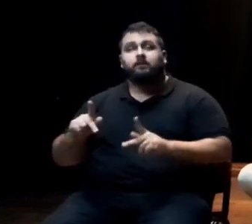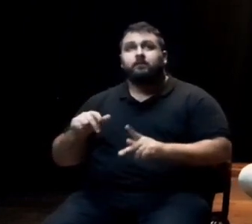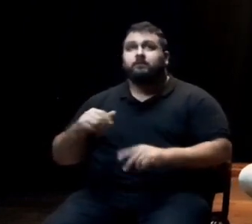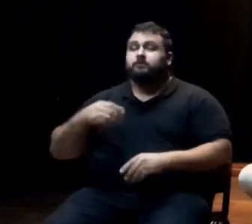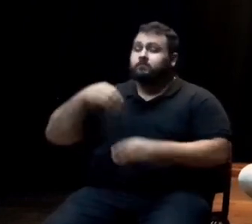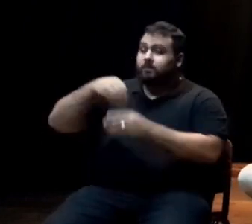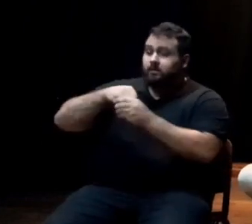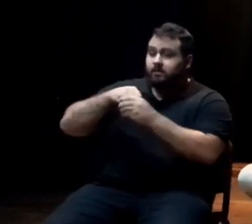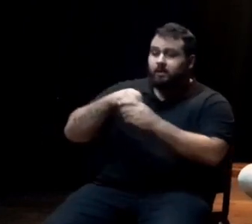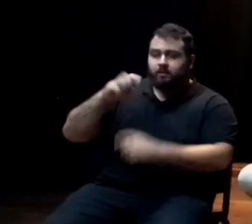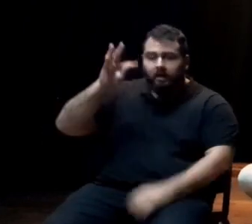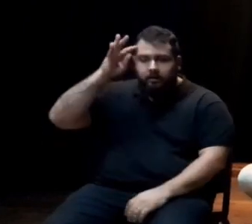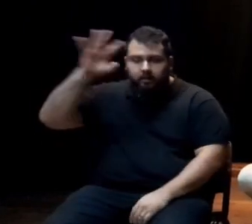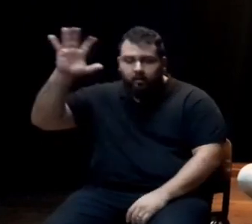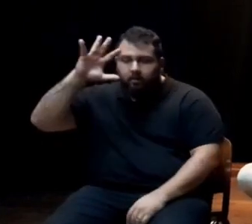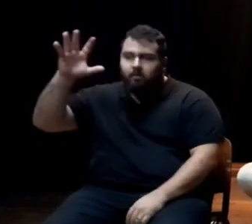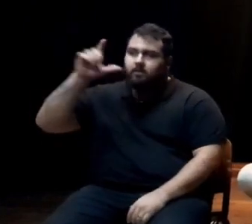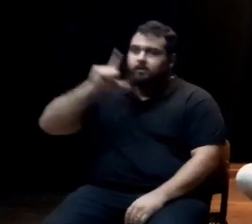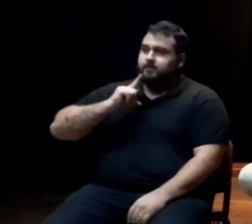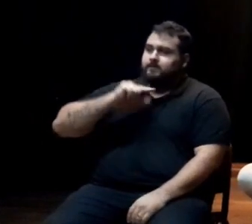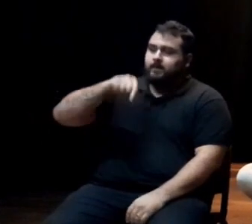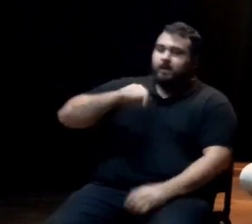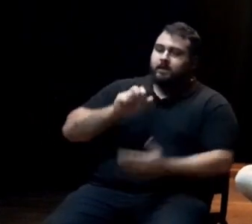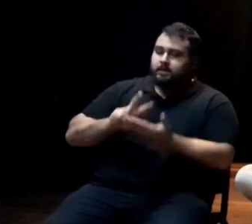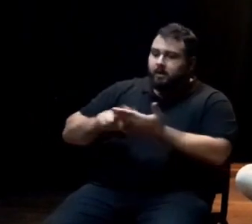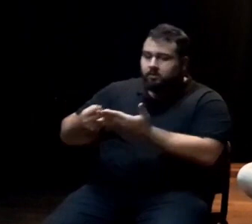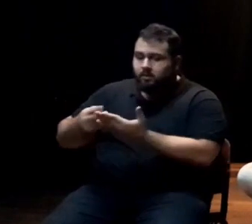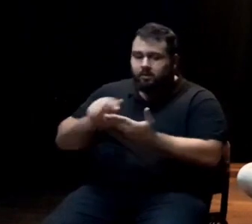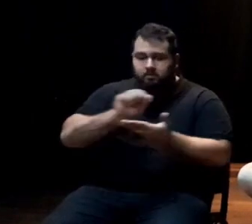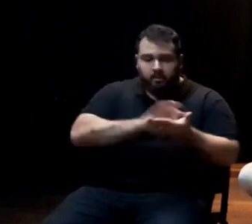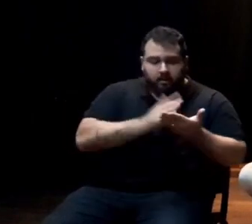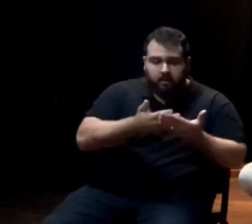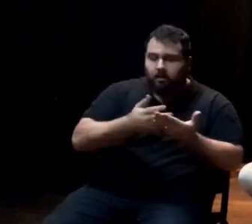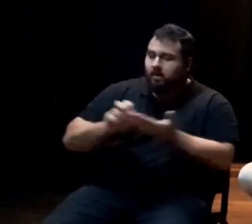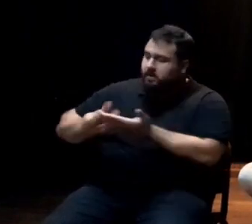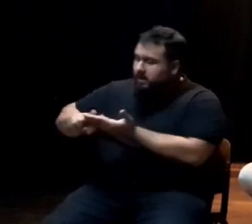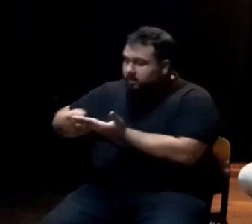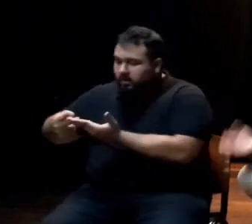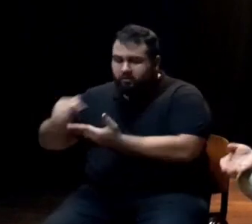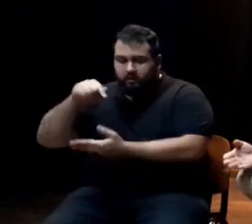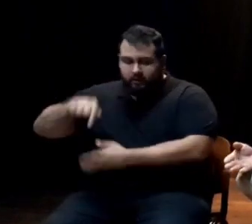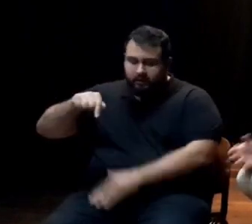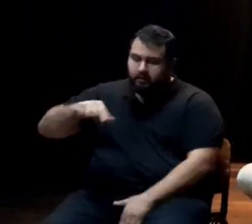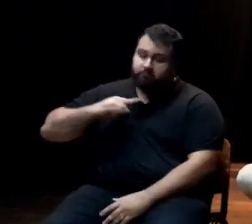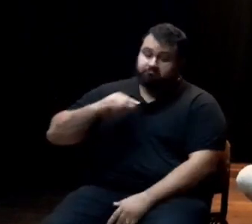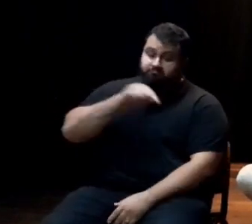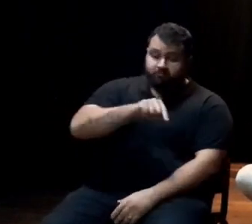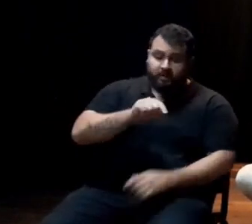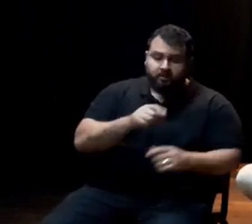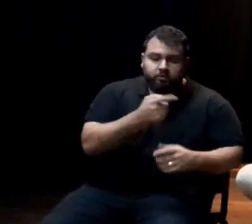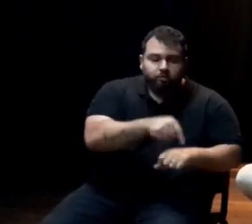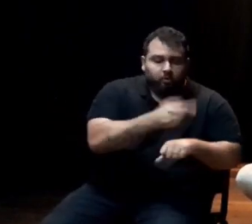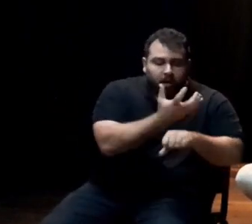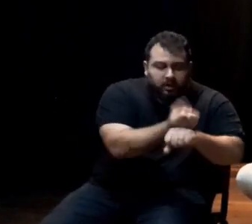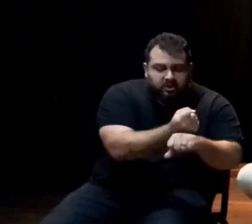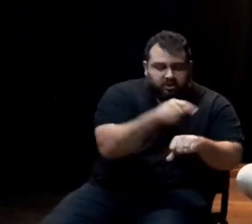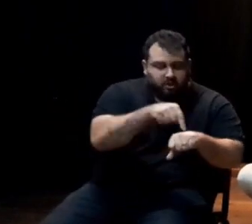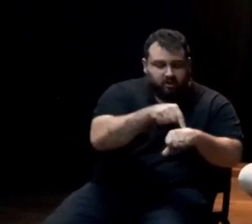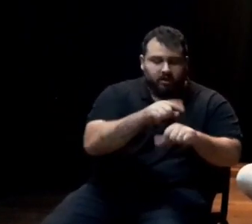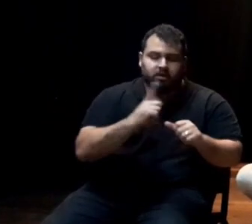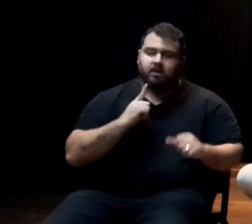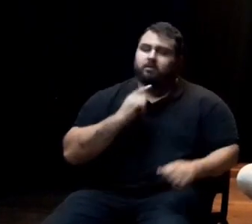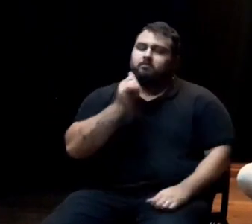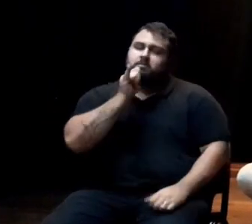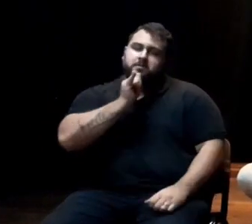Dentro da teoria, né, de tradução e interpretação, a tradução ela sempre vai acontecer de um registro para outro registro. Por exemplo, a gente pega o livro de